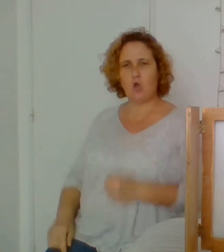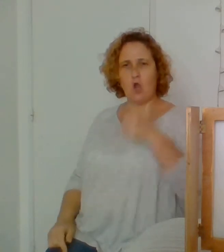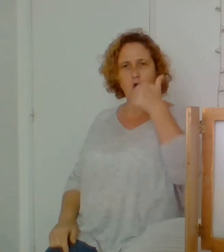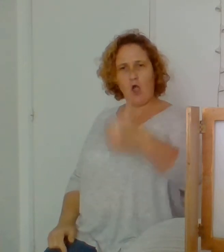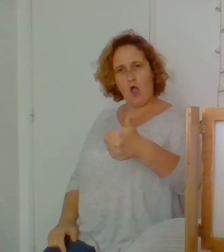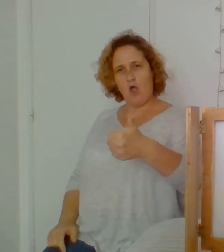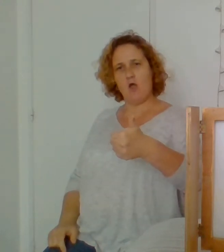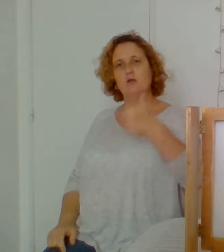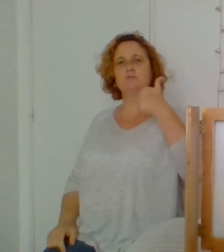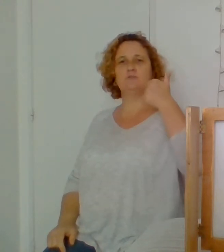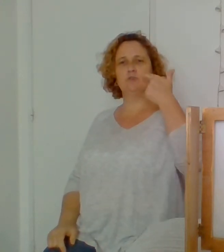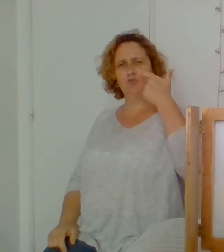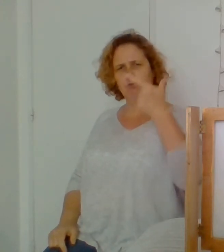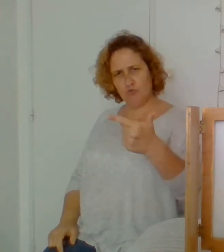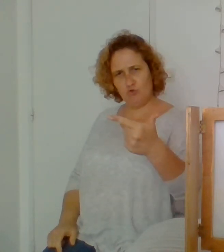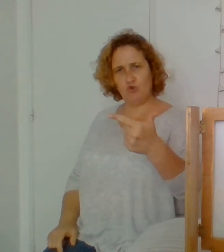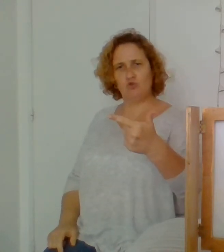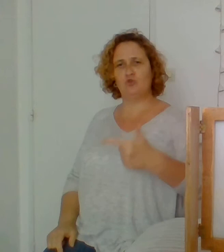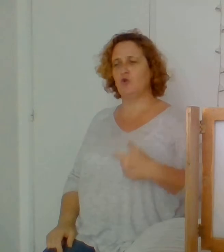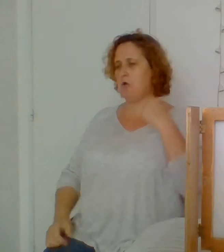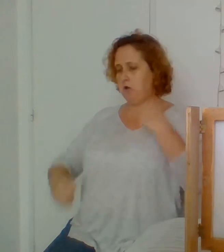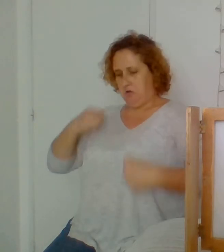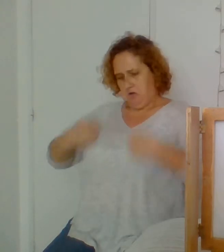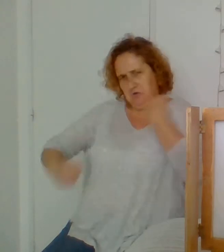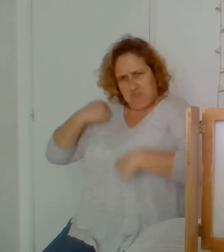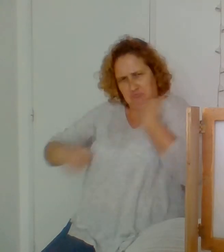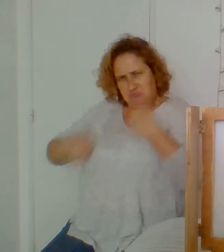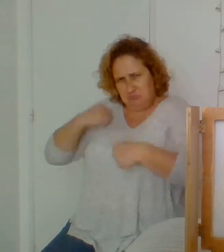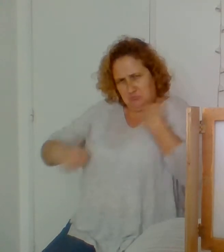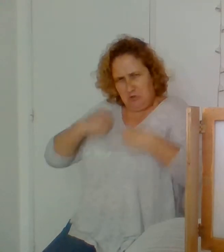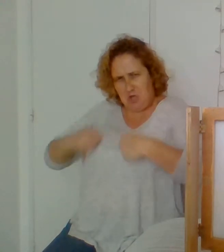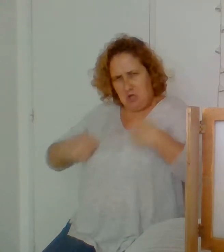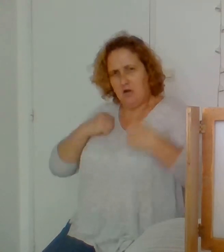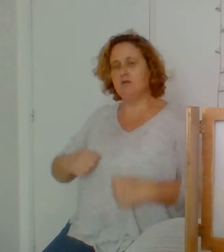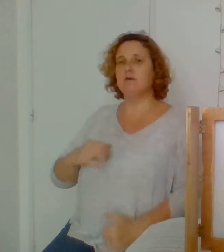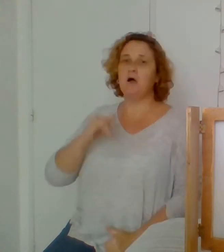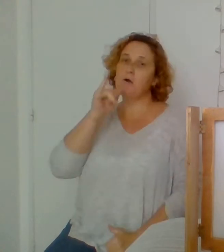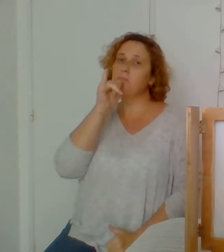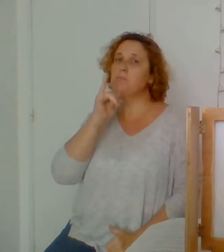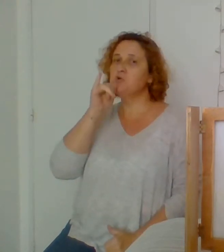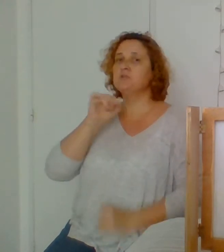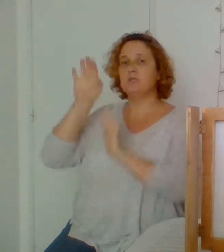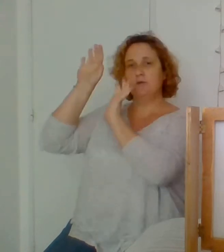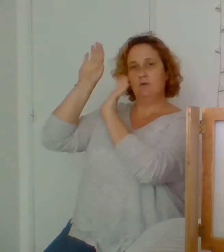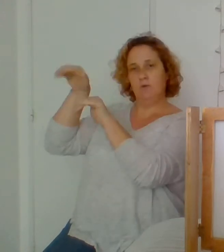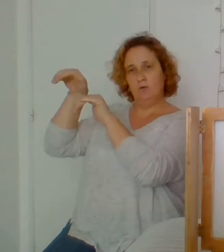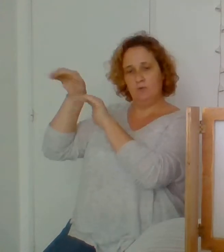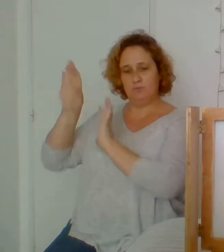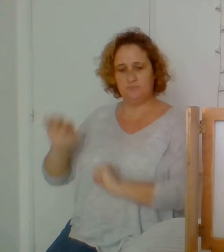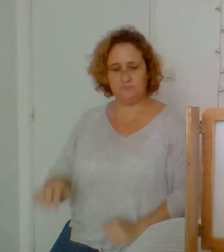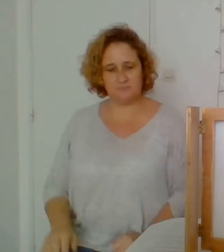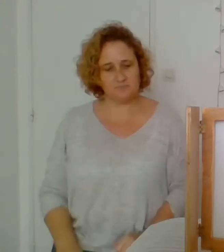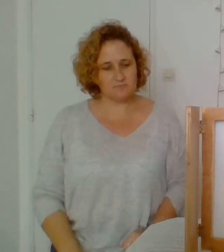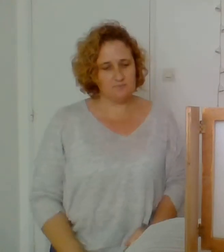une et deux s'énerva le petit lion